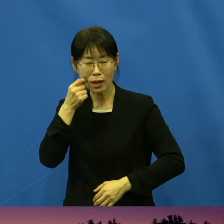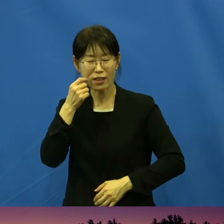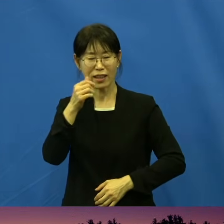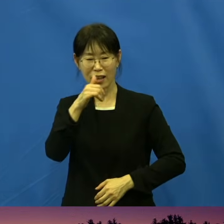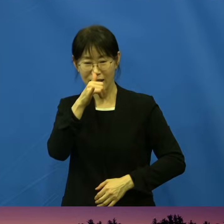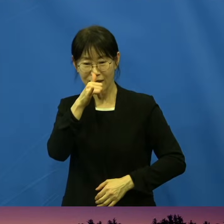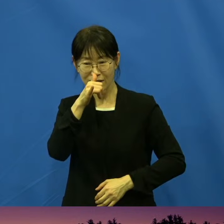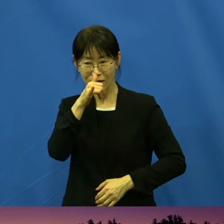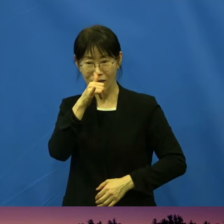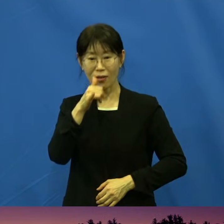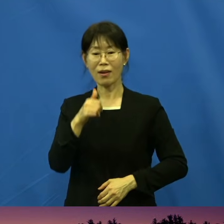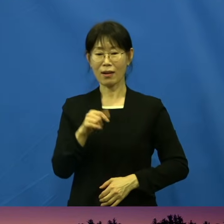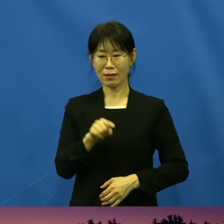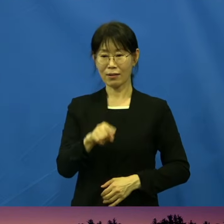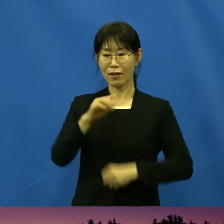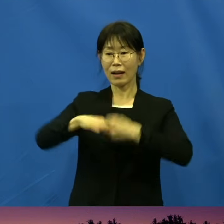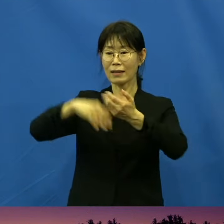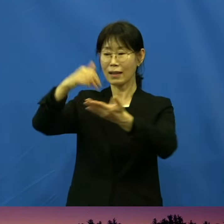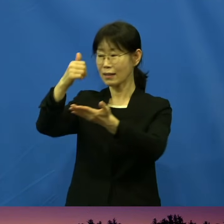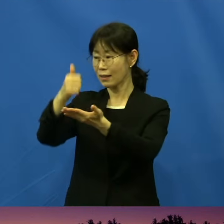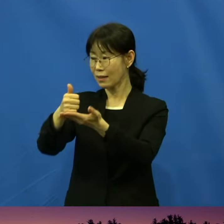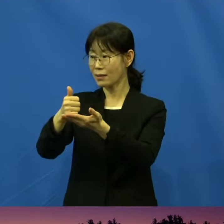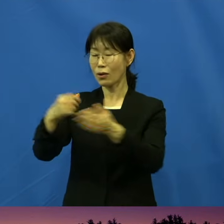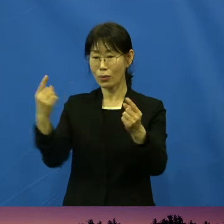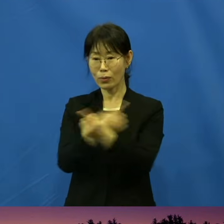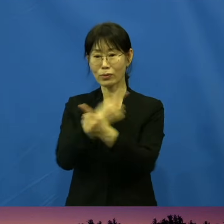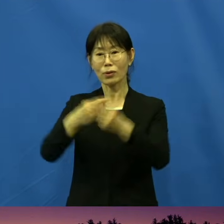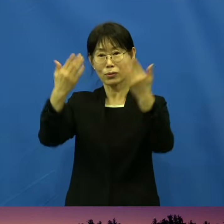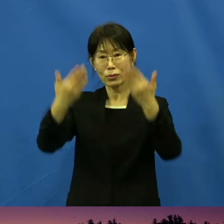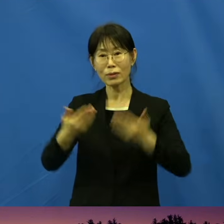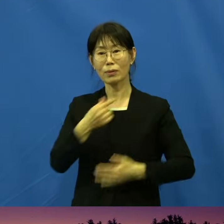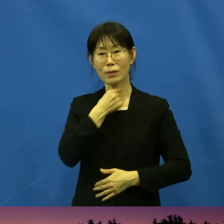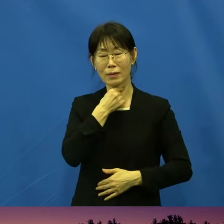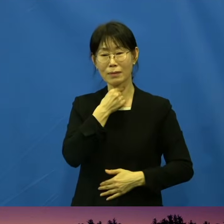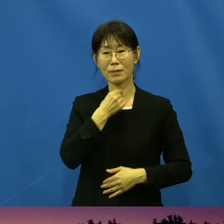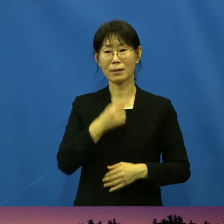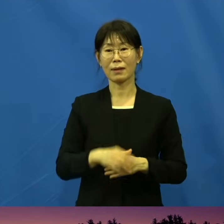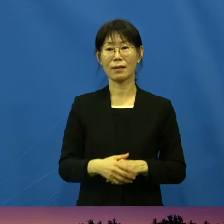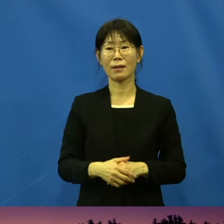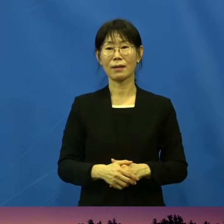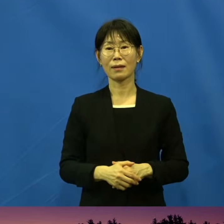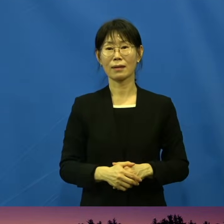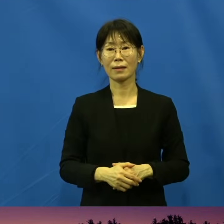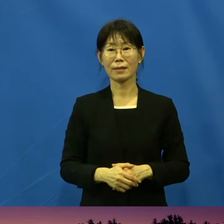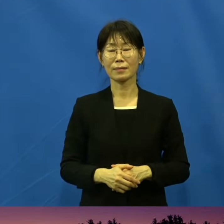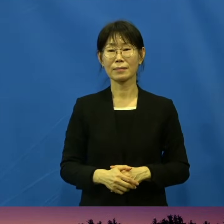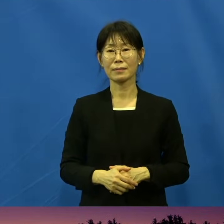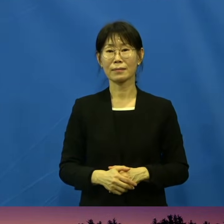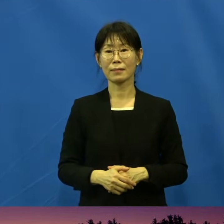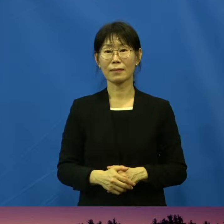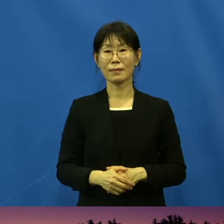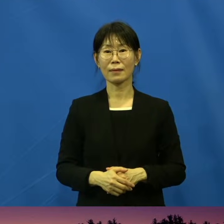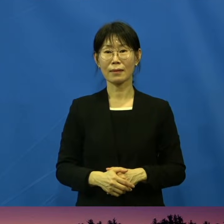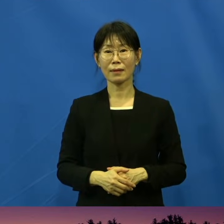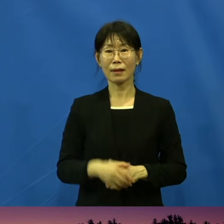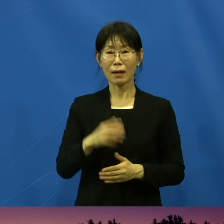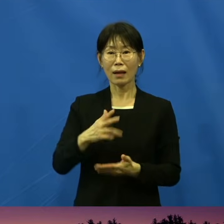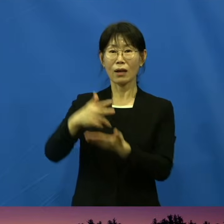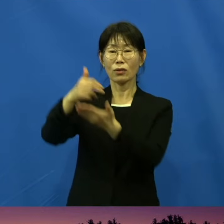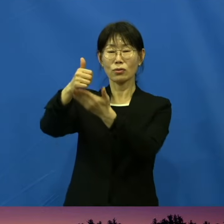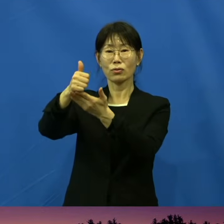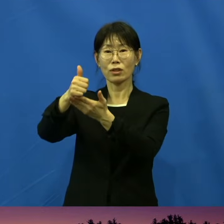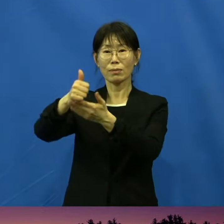사랑하는 성도 여러분, 그리스도께 지금도 우리 안에 거하셔서 일하고 계세요. 우리로 하여금 주님을 기꺼이